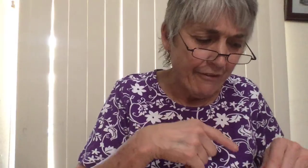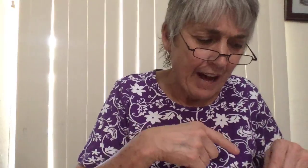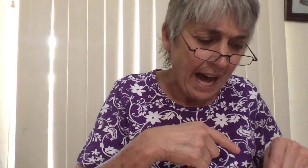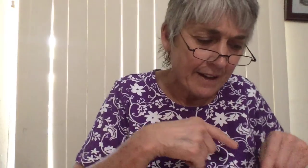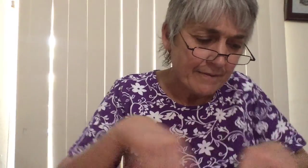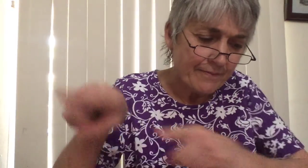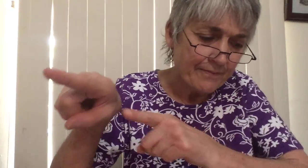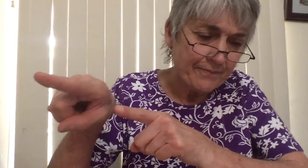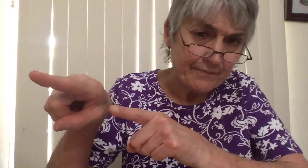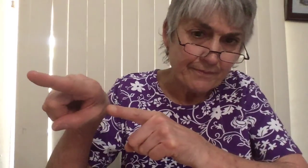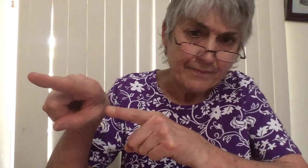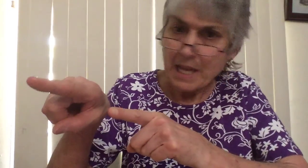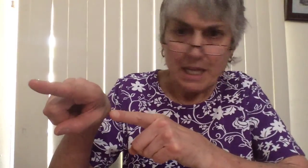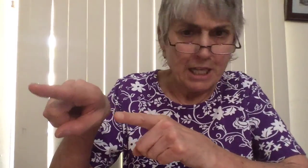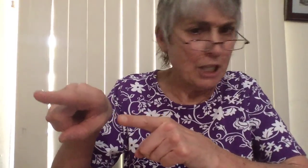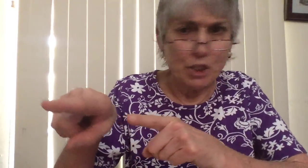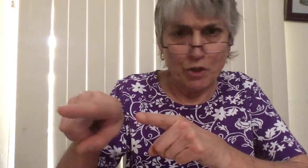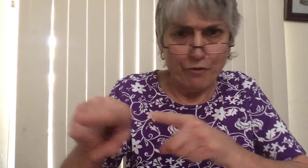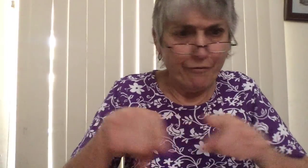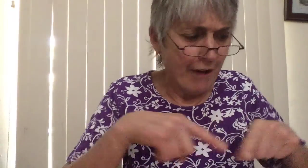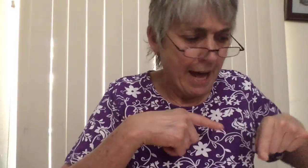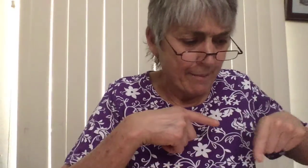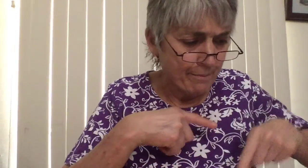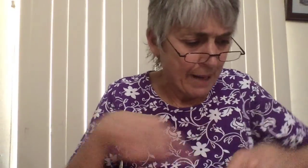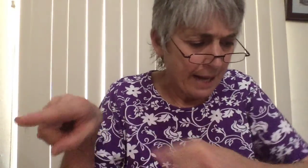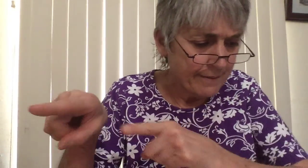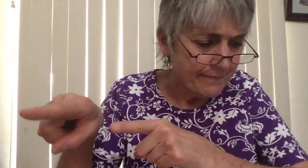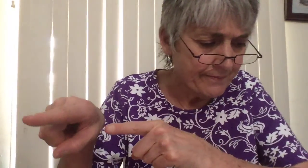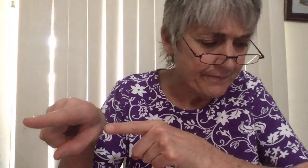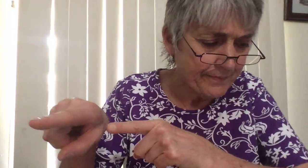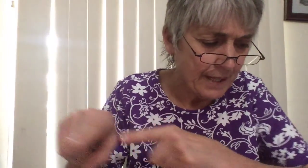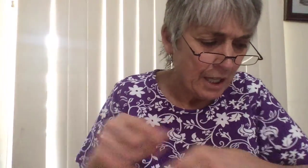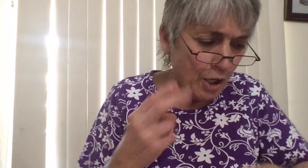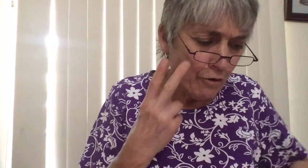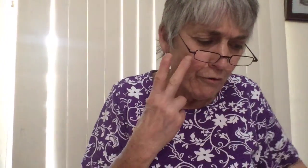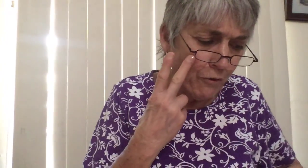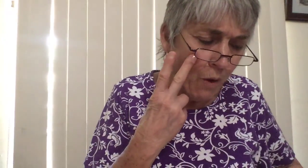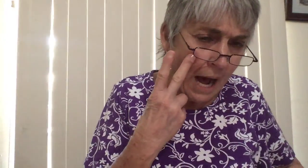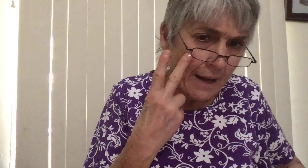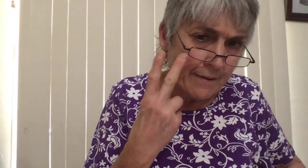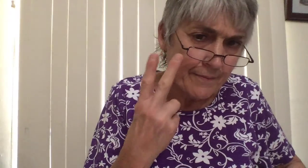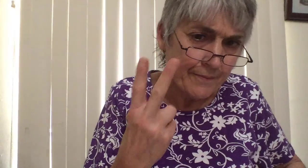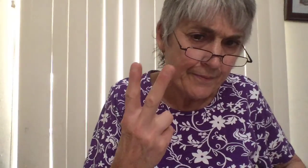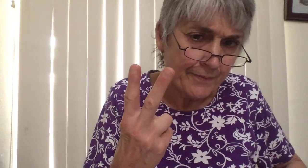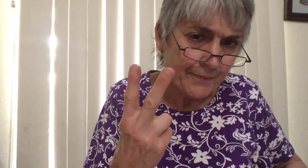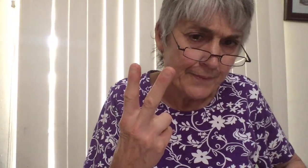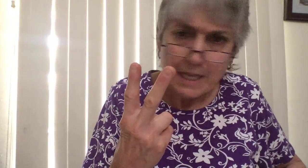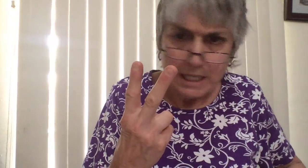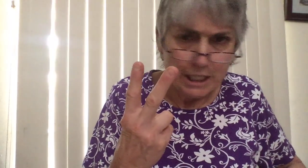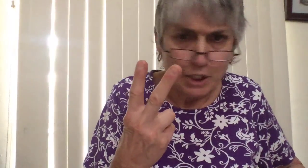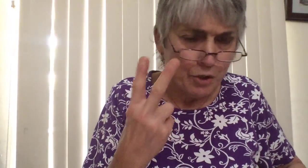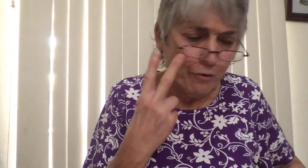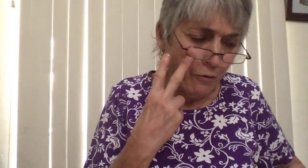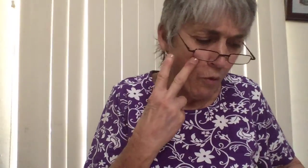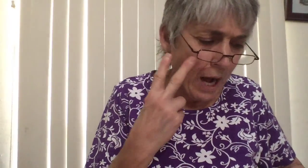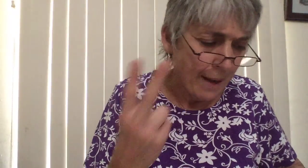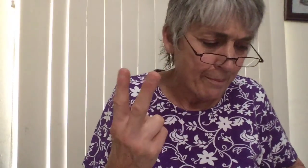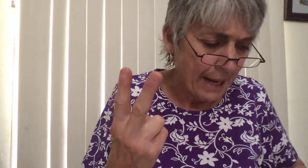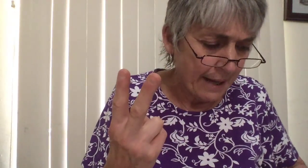Va. Il ne va pas. Vois. Il ne voit pas.